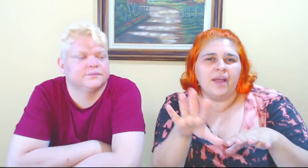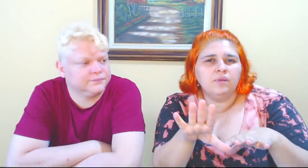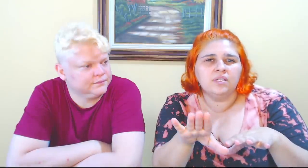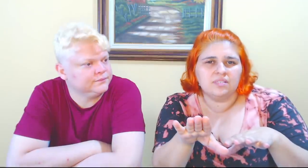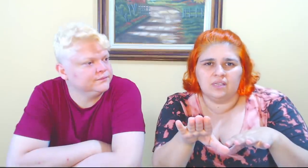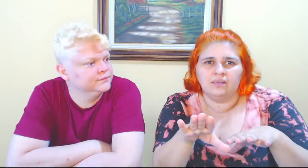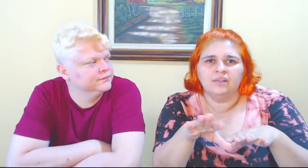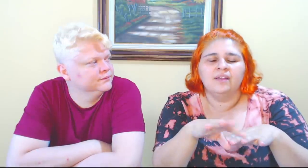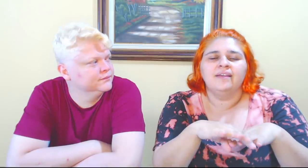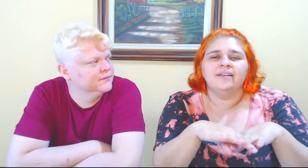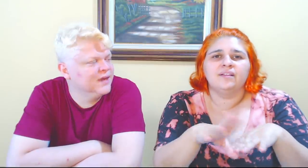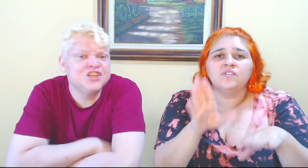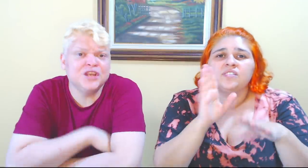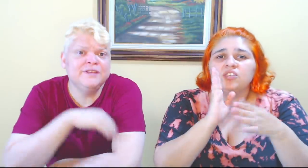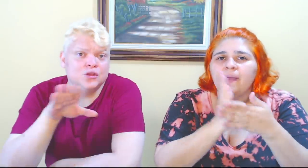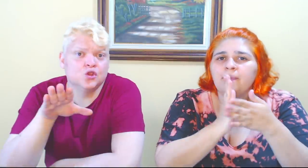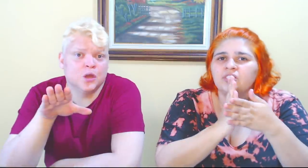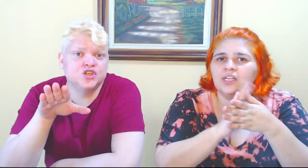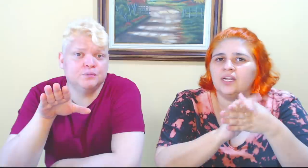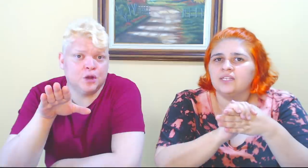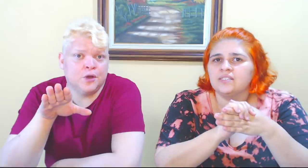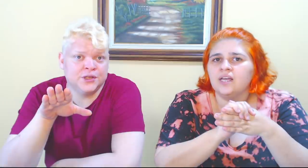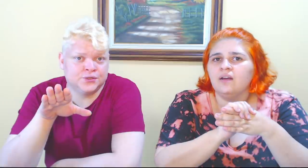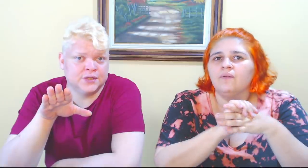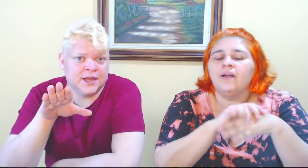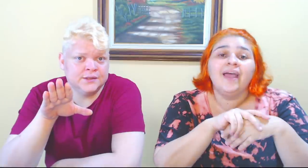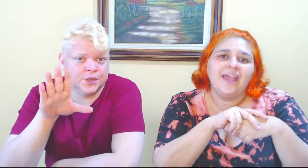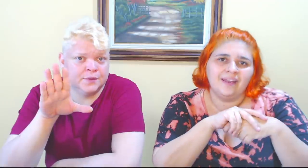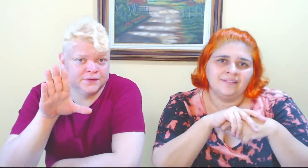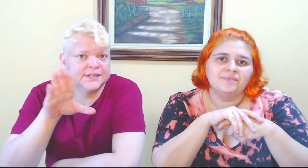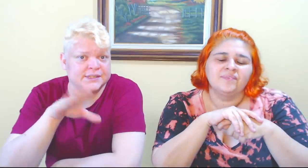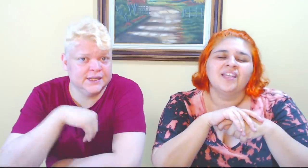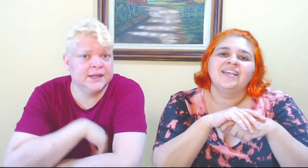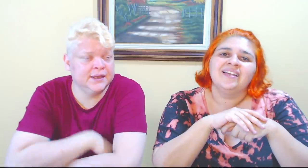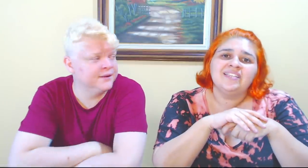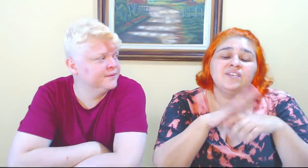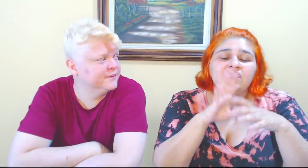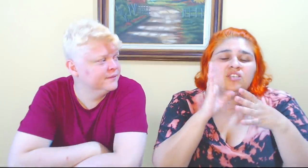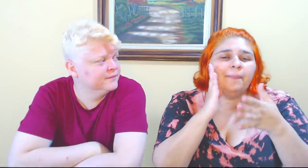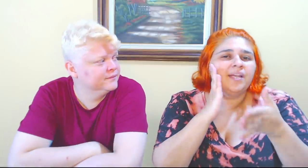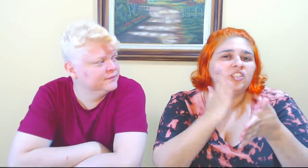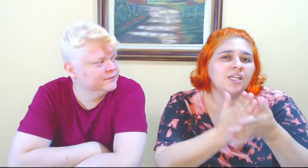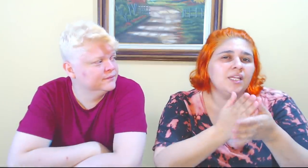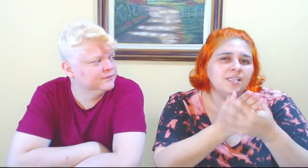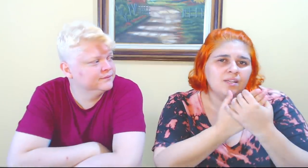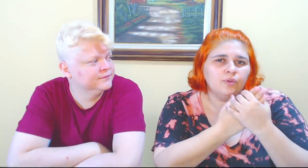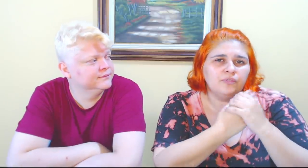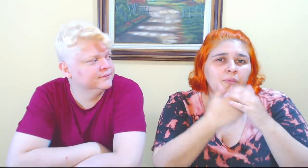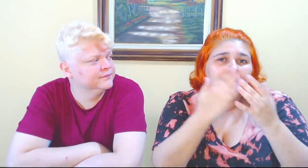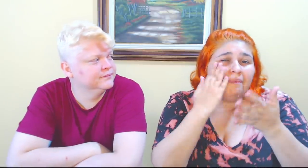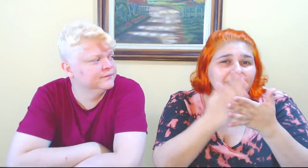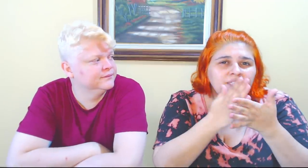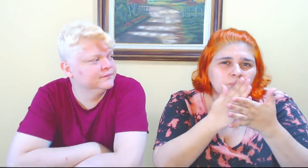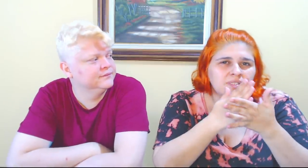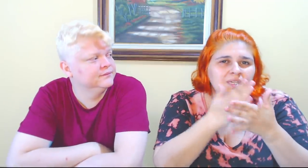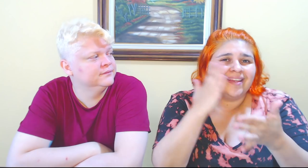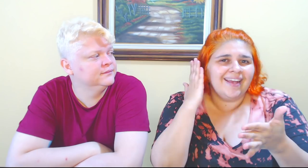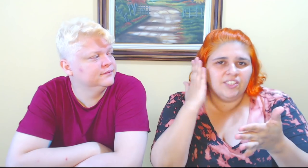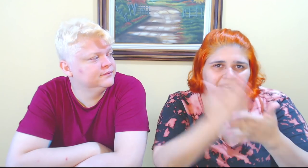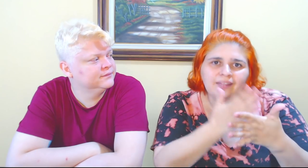acontecer Então se você tiver Prestando Só pra vocês entenderem Se você tiver Prestando atenção No filme mesmo Assim Engajado